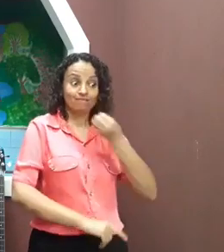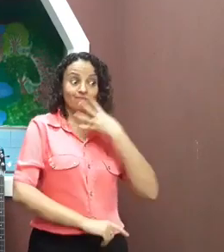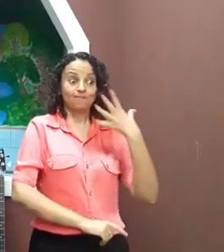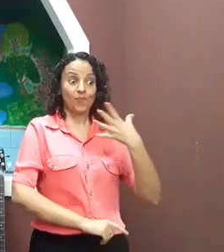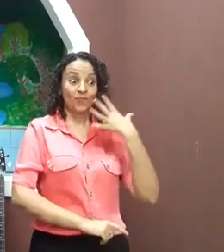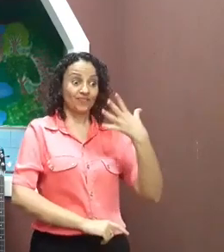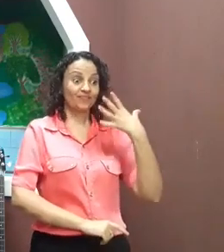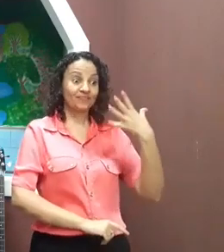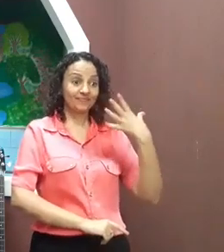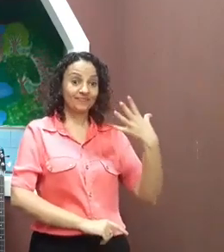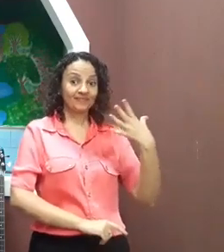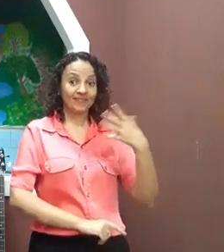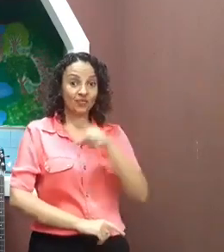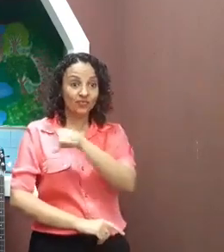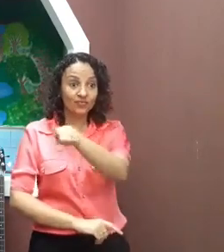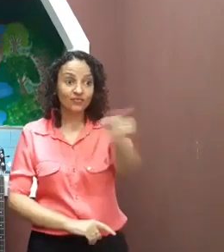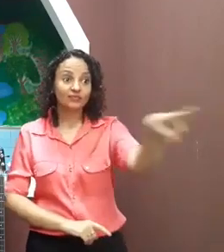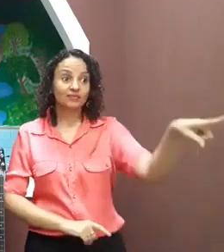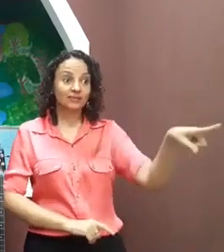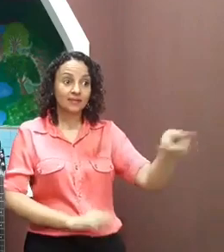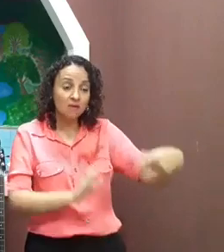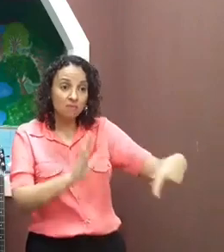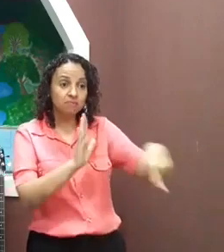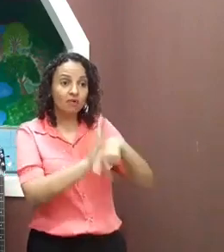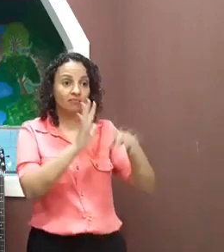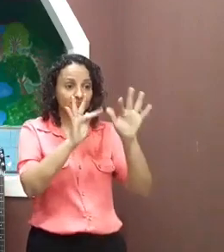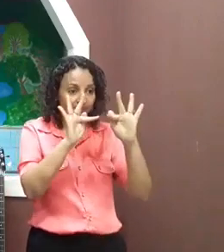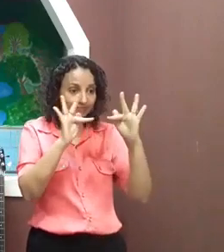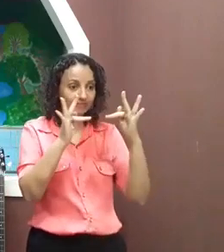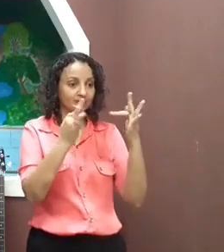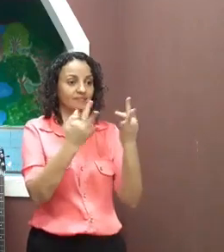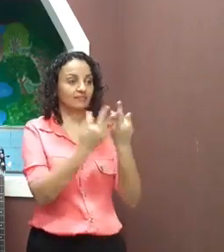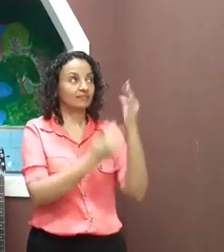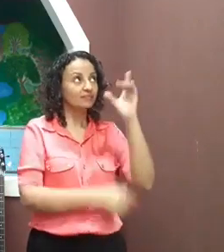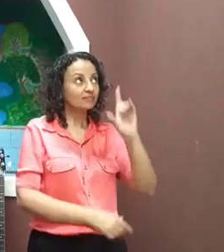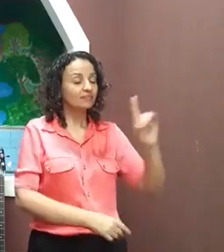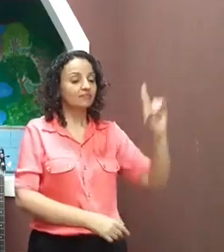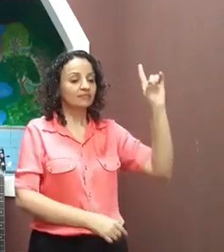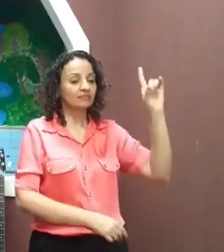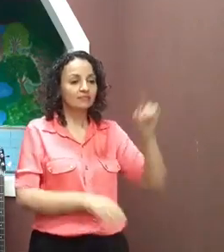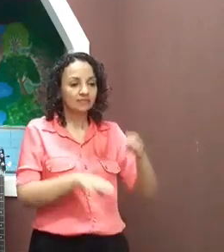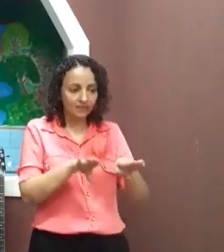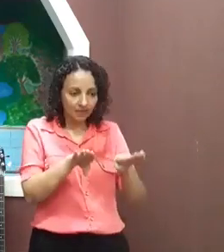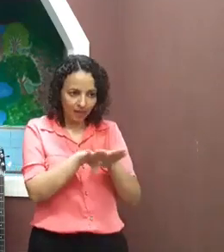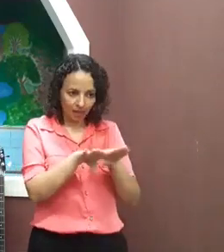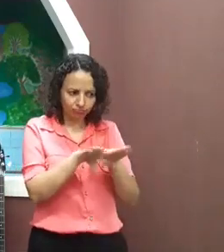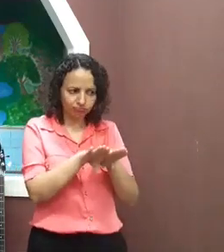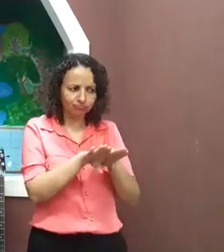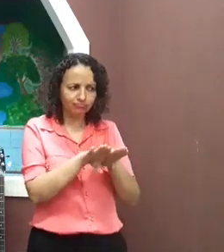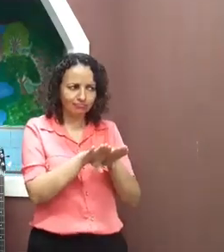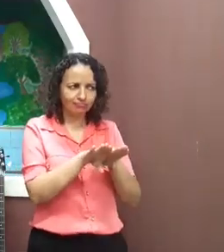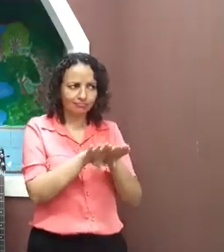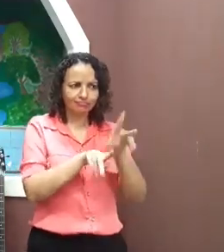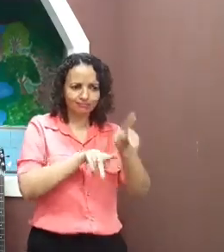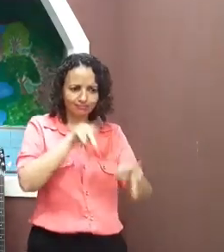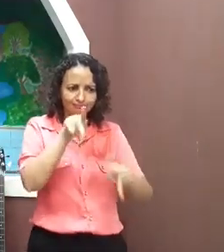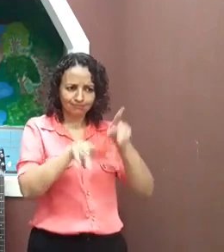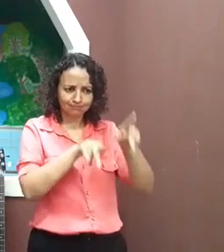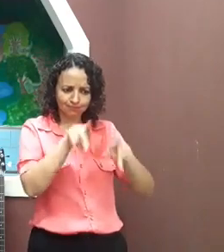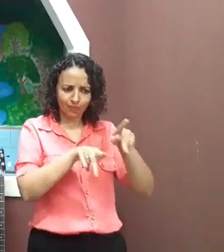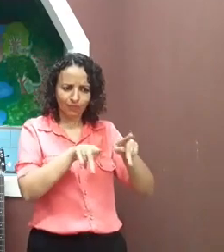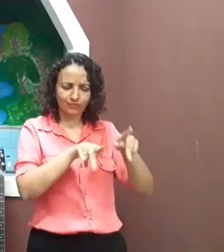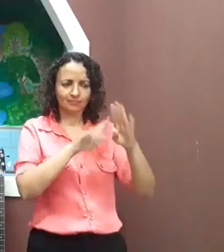são membros da própria família de Deus, cidadãos do país de Deus e pertencem à casa de